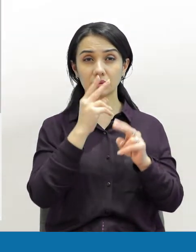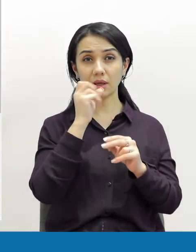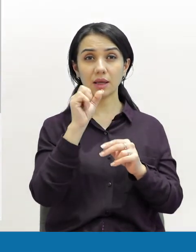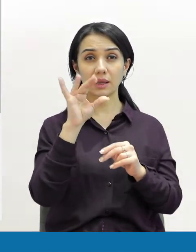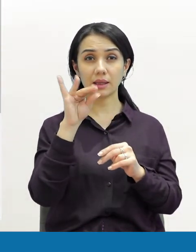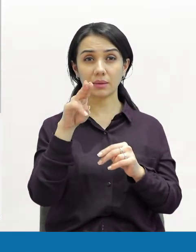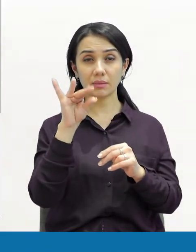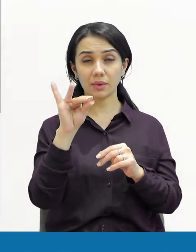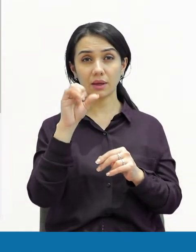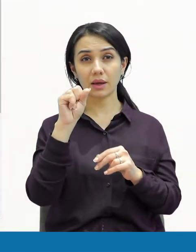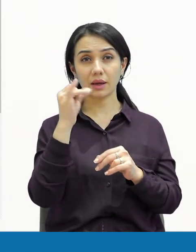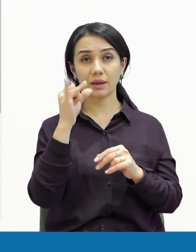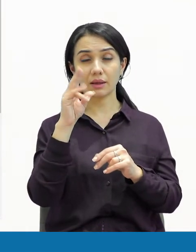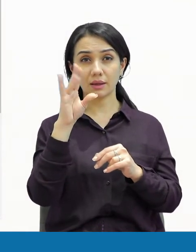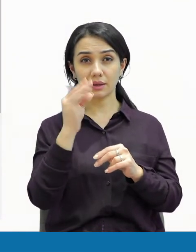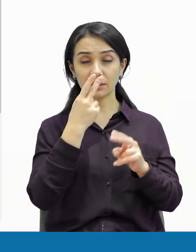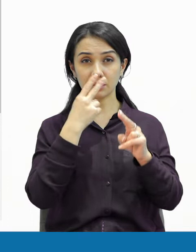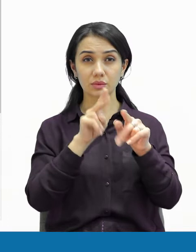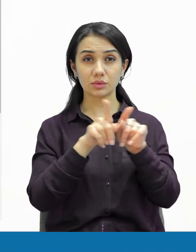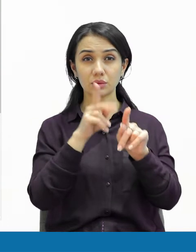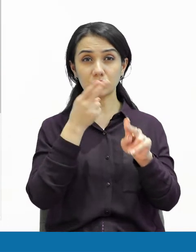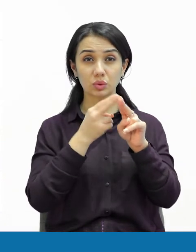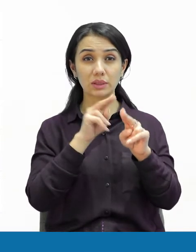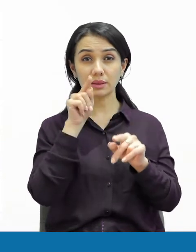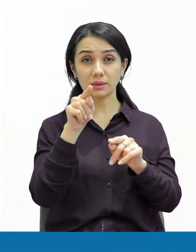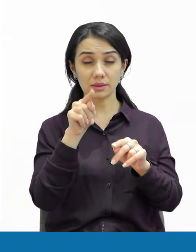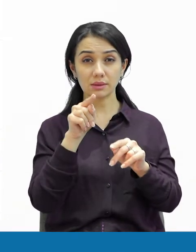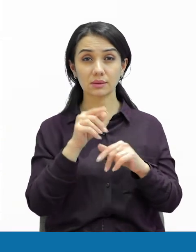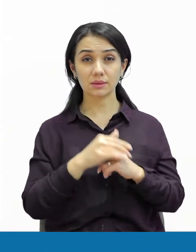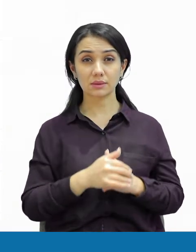API key'i olishim mumkin. API key именно siz